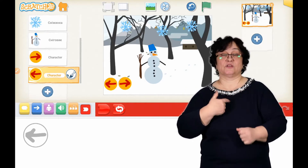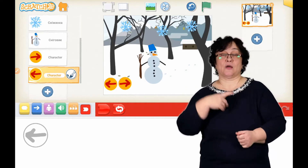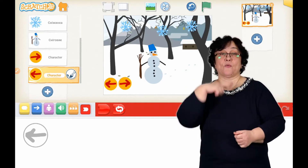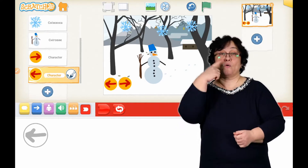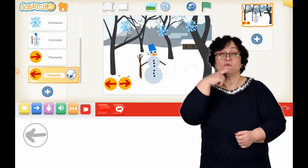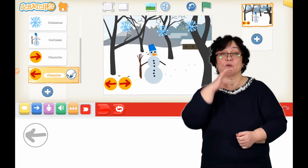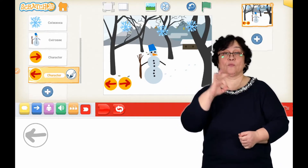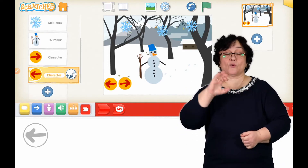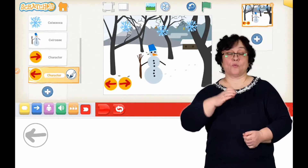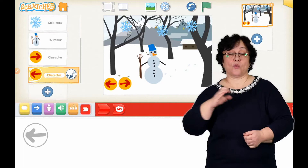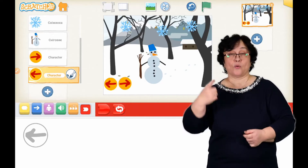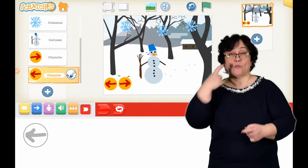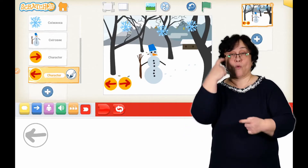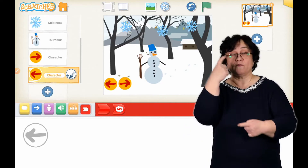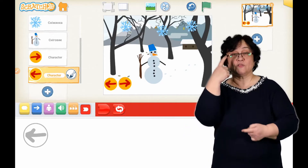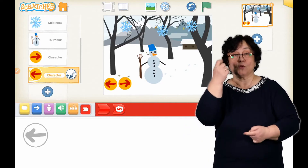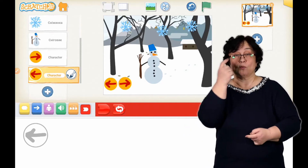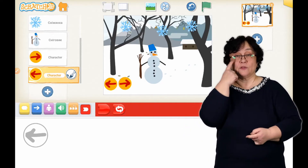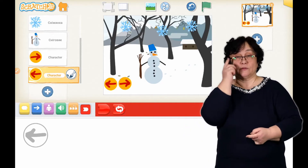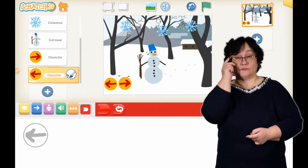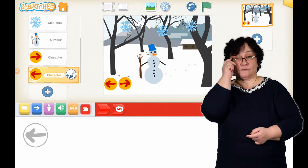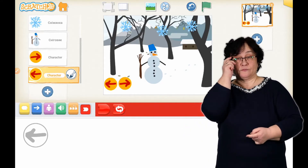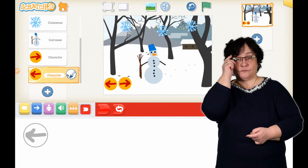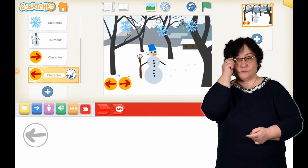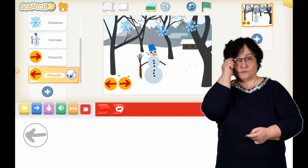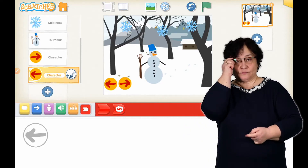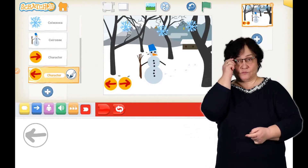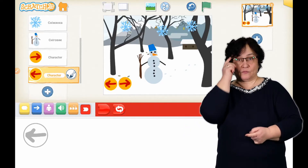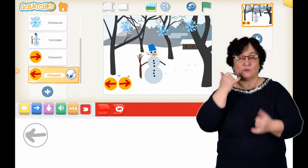Пам'ятаєш, ми говорили про блоки повідомлень.